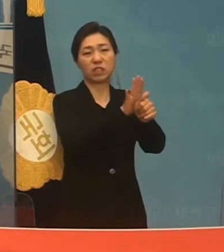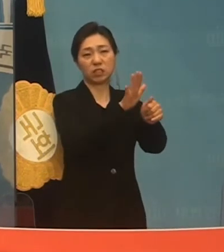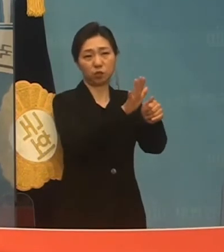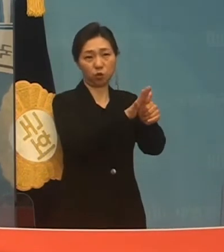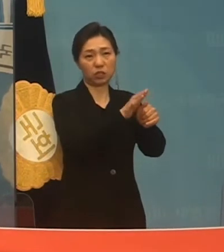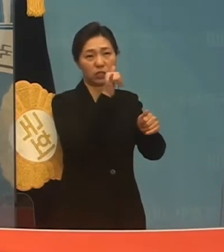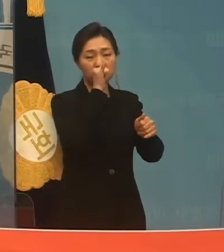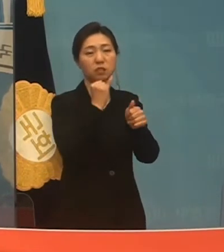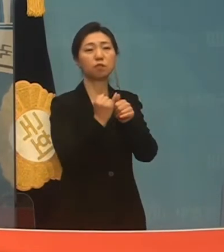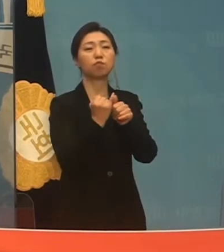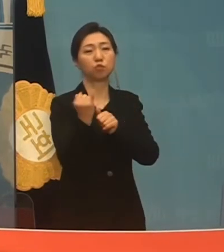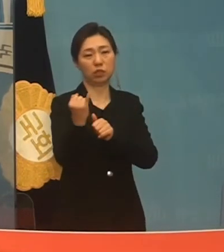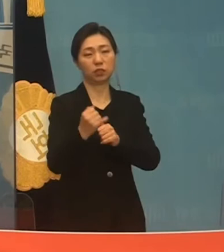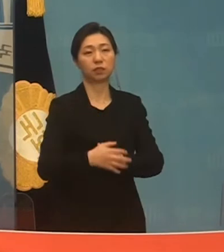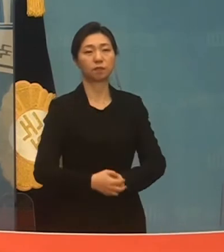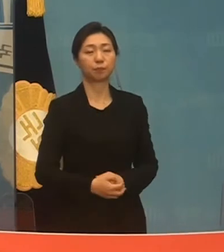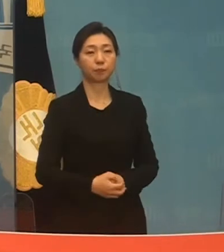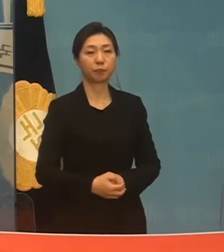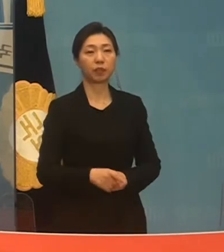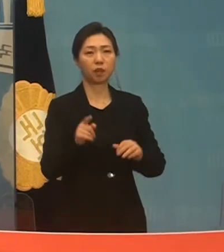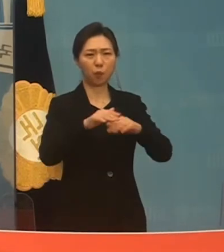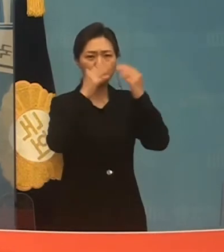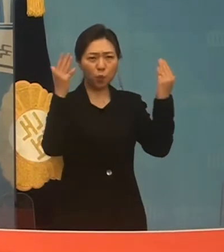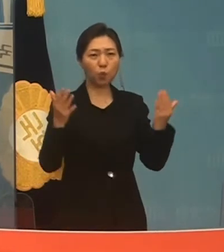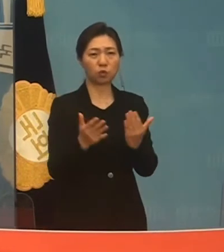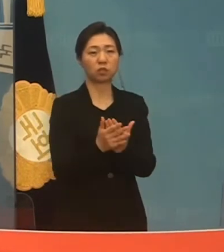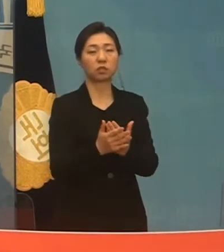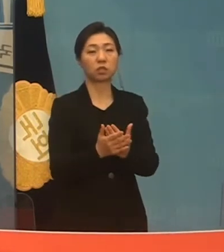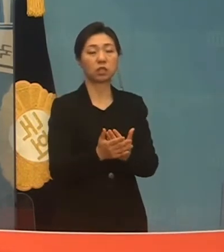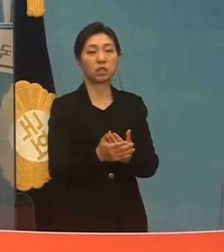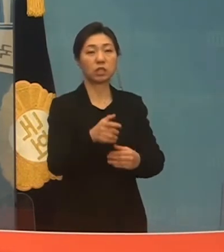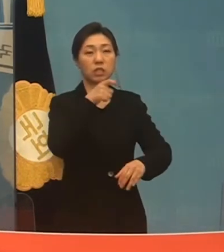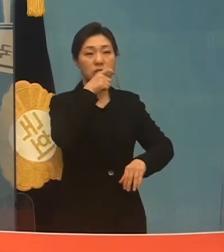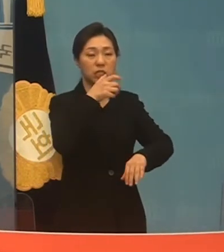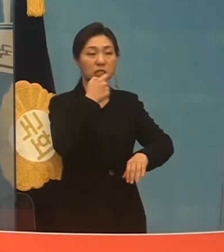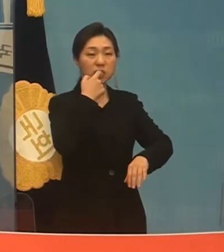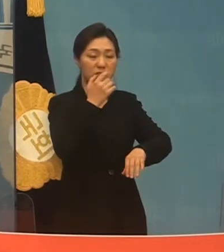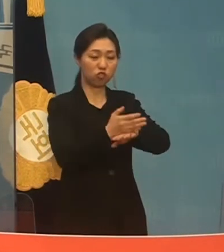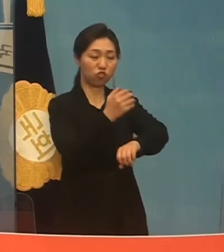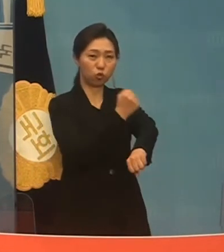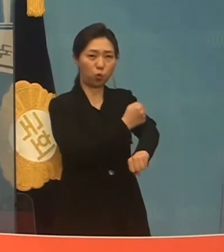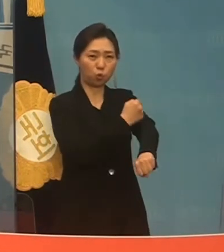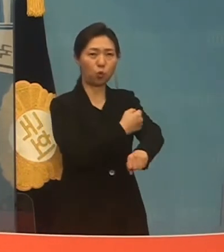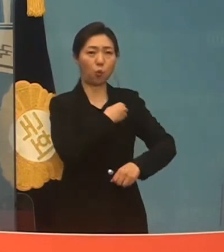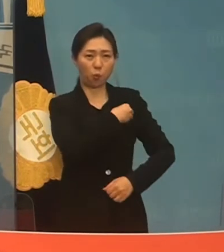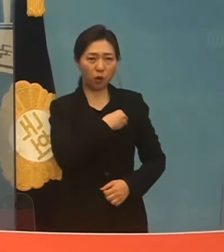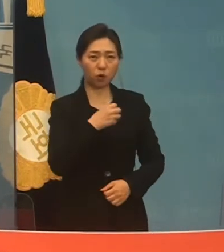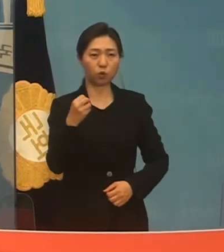이 모두를 민주노총의 노동자 농민 민중의 힘으로 지켜낼 것입니다.